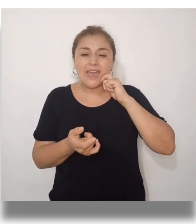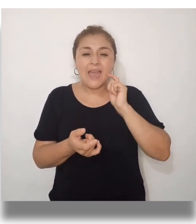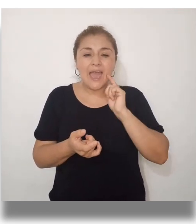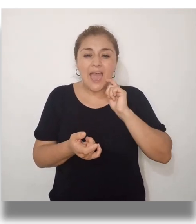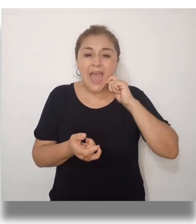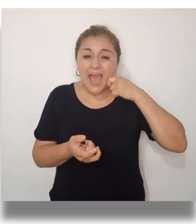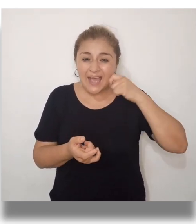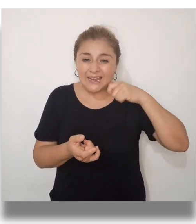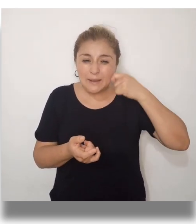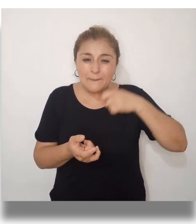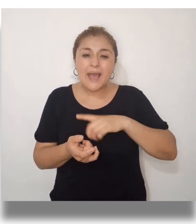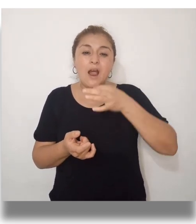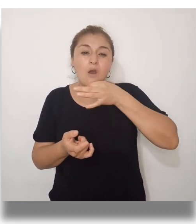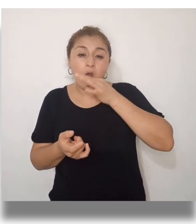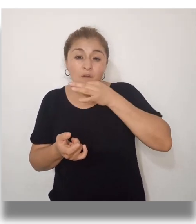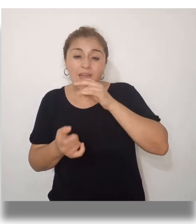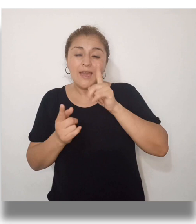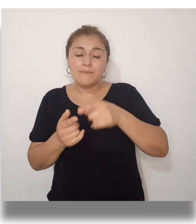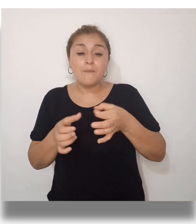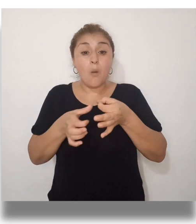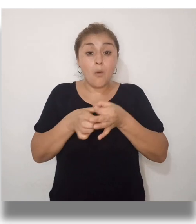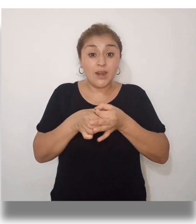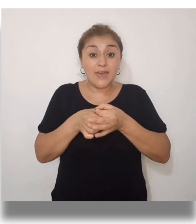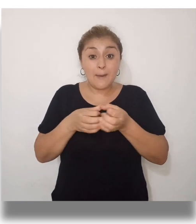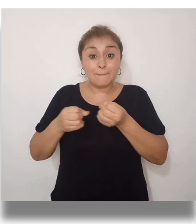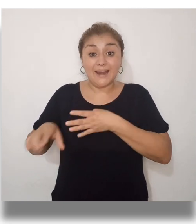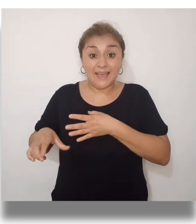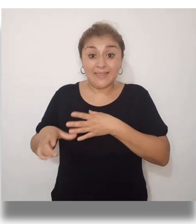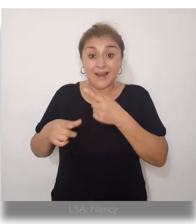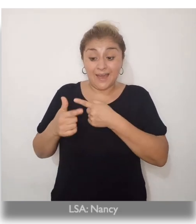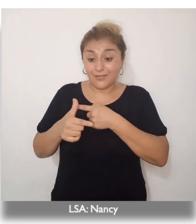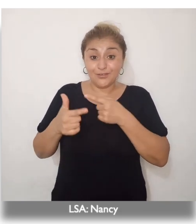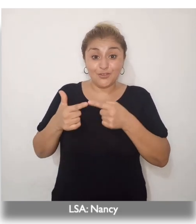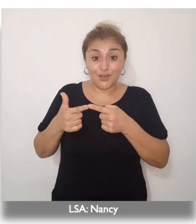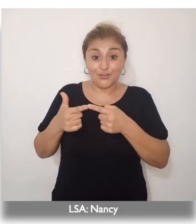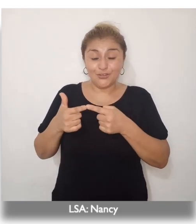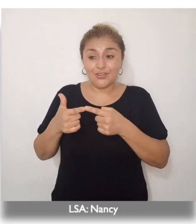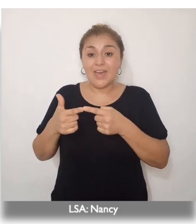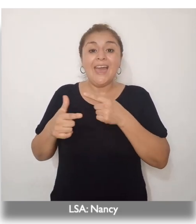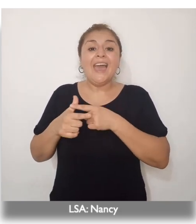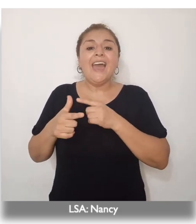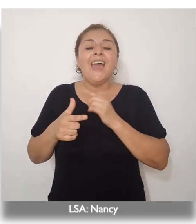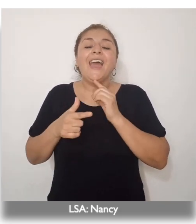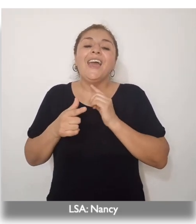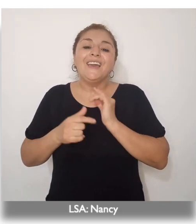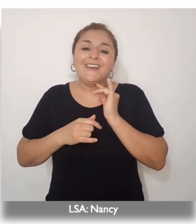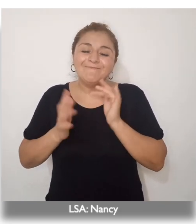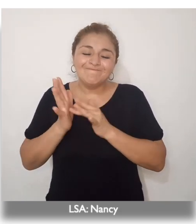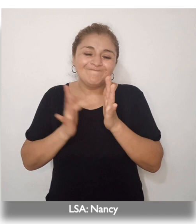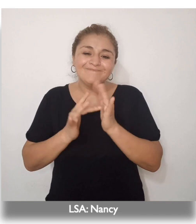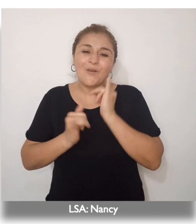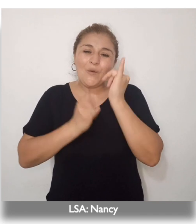no se centra no menciona qué pasa con las 99 ovejas que